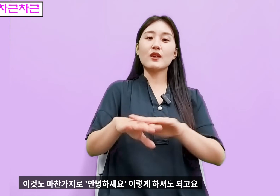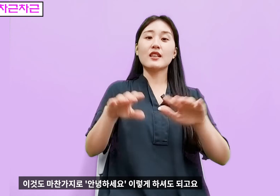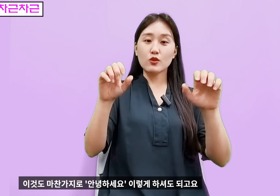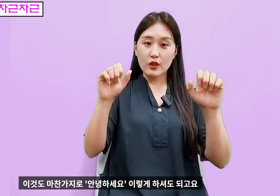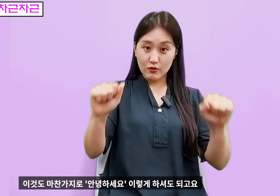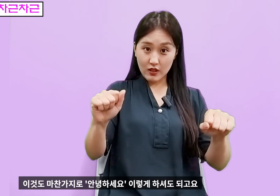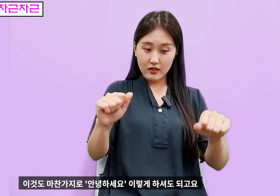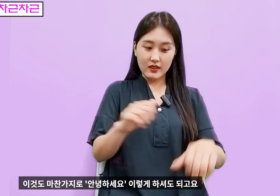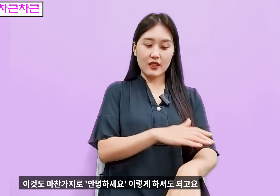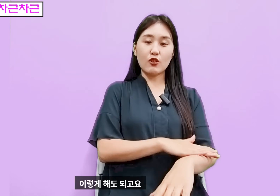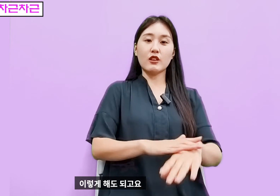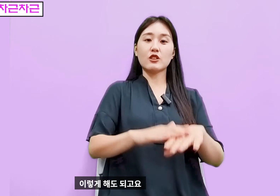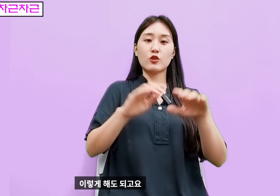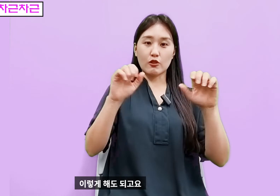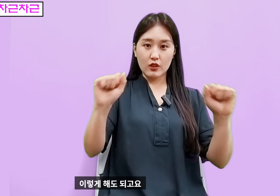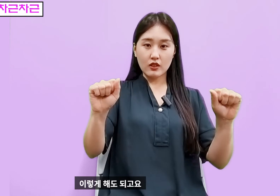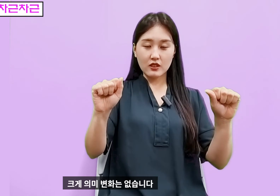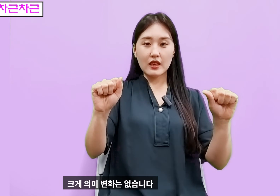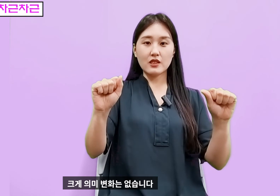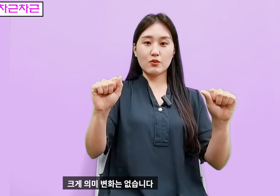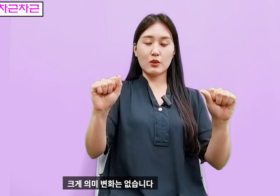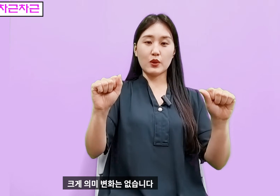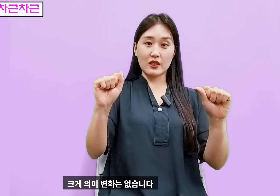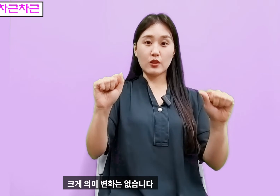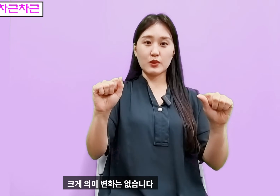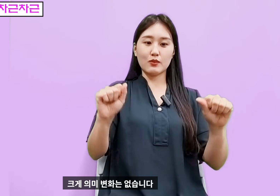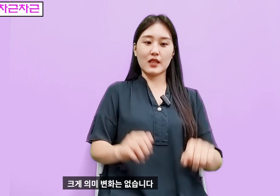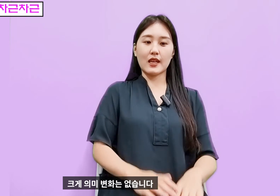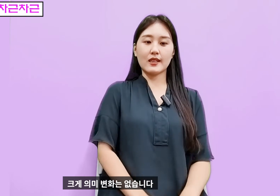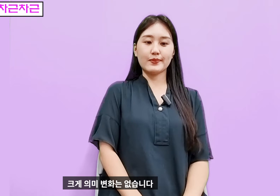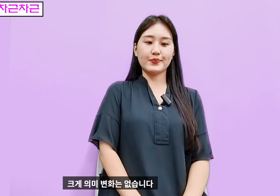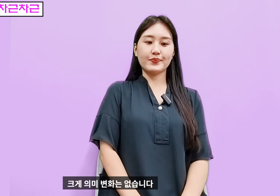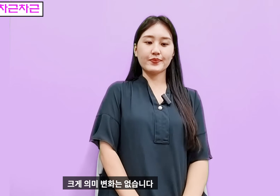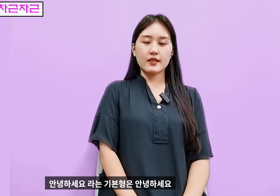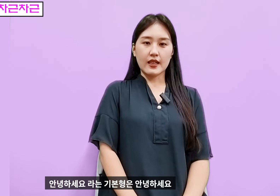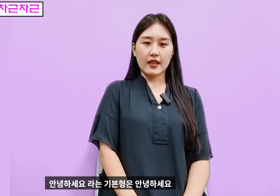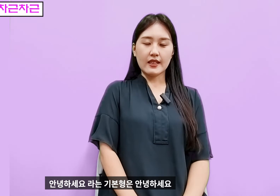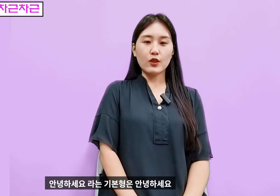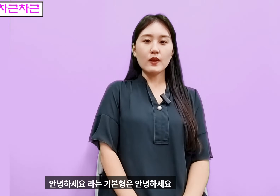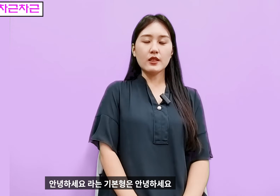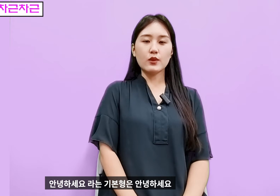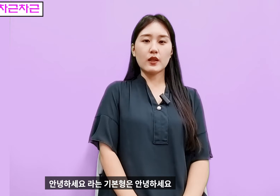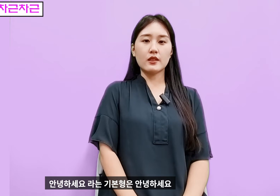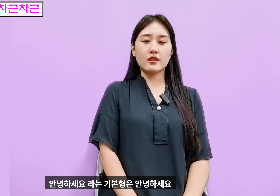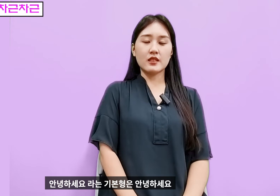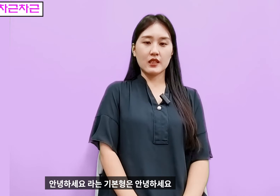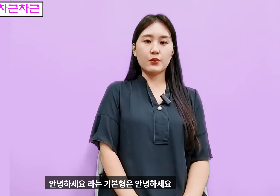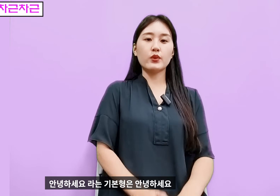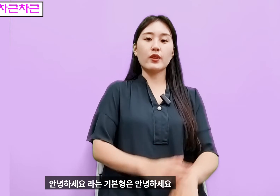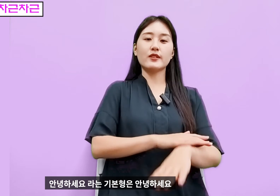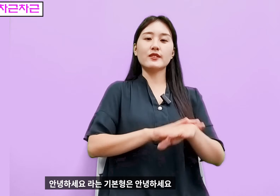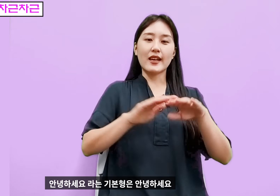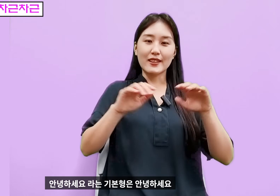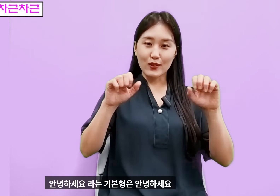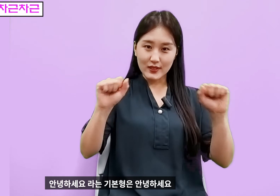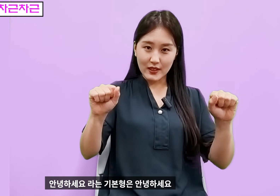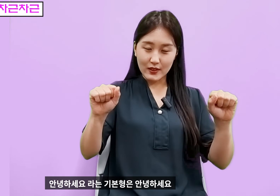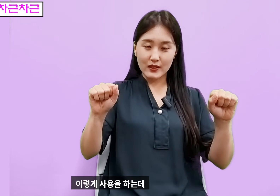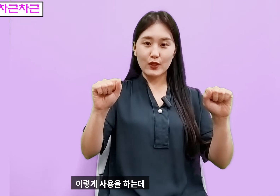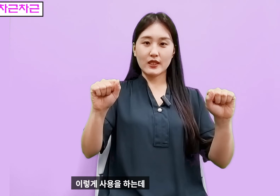하셔도 되고요. 이렇게 해도 되고요. 크게 의미 변화는 없습니다. 자, 안녕하세요라는 이제 기본형은 안녕하세요 이렇게